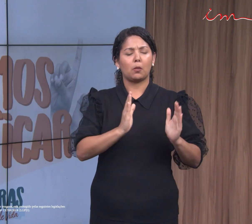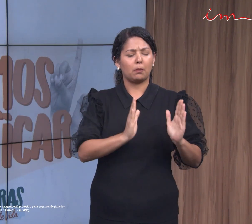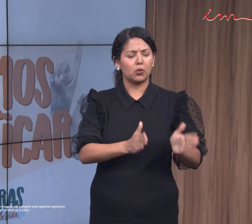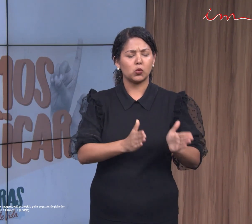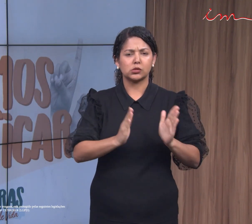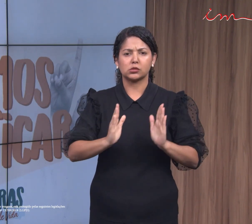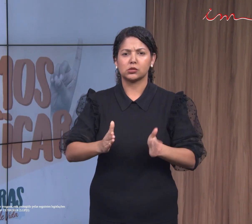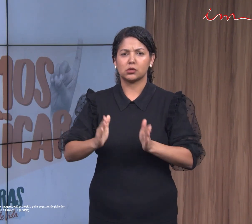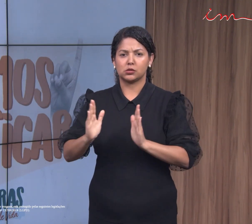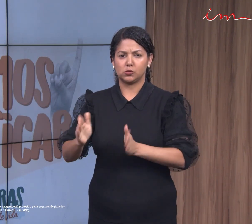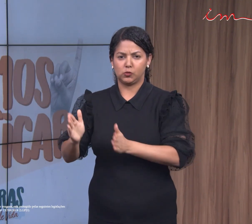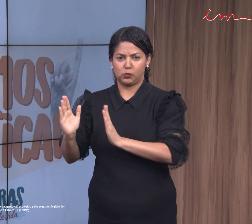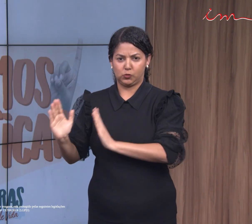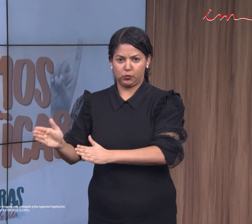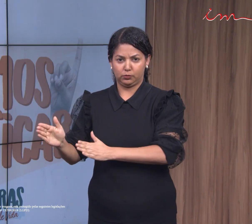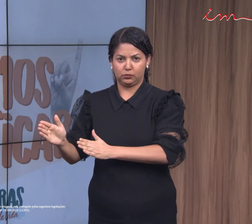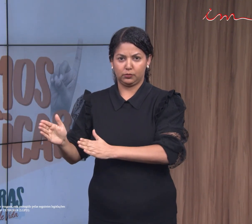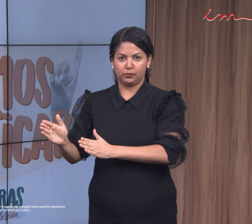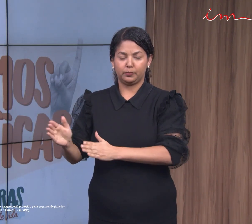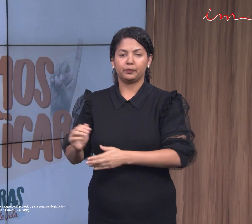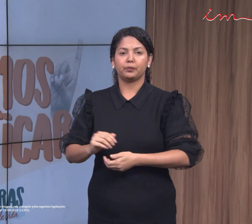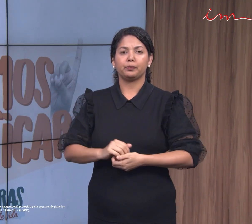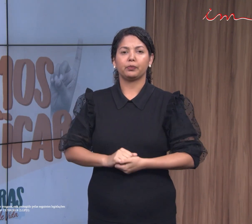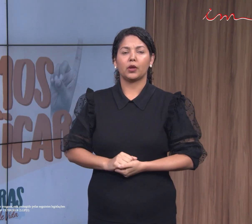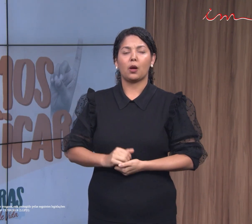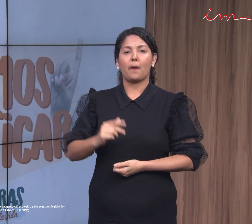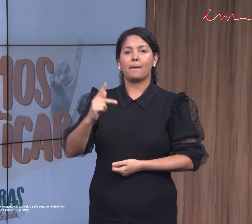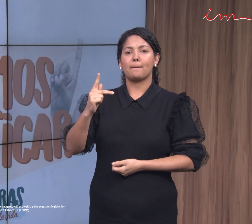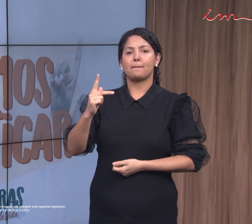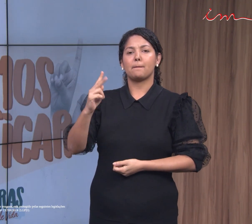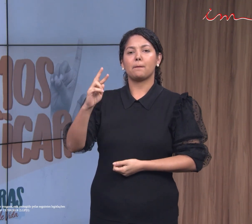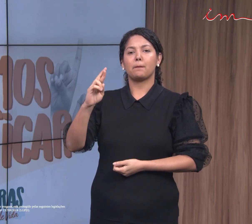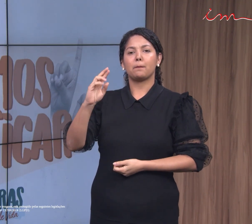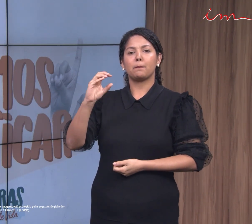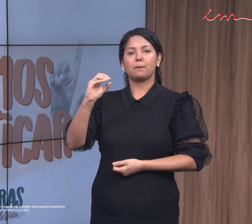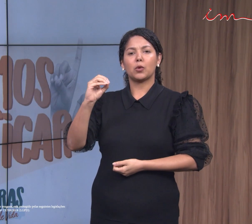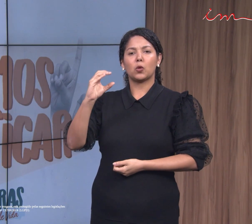Processo. Algo que está acontecendo. Processo.